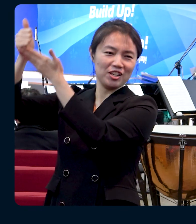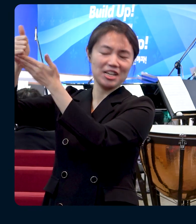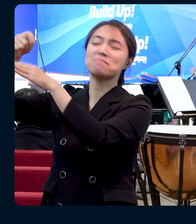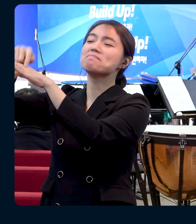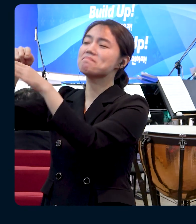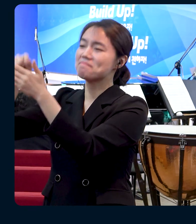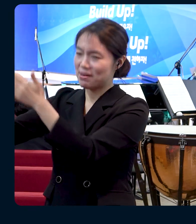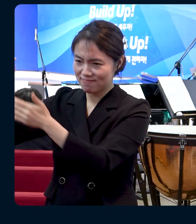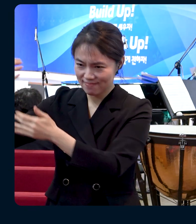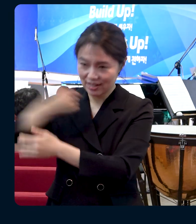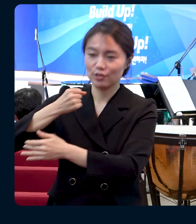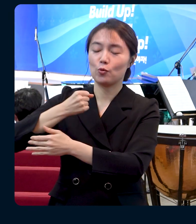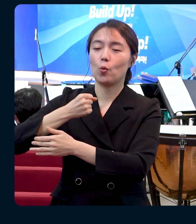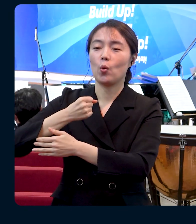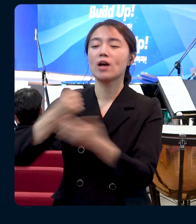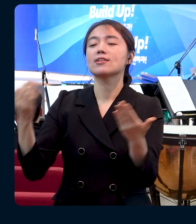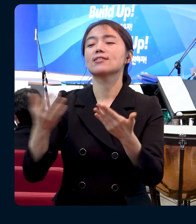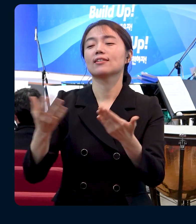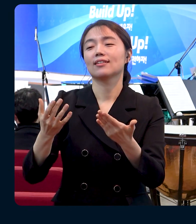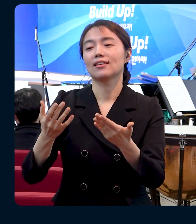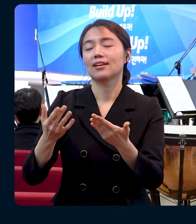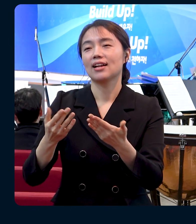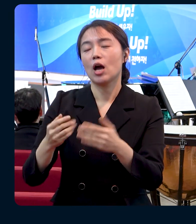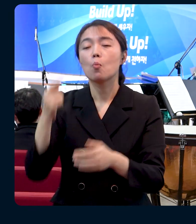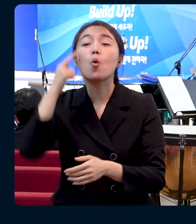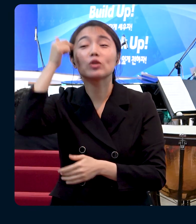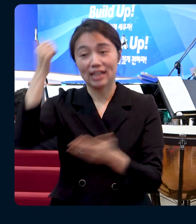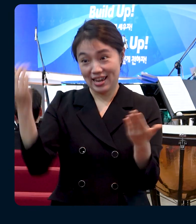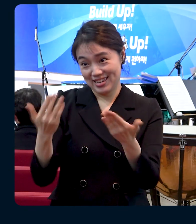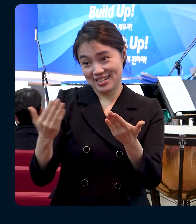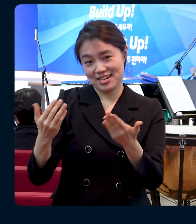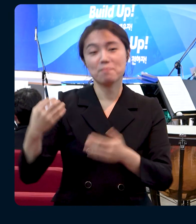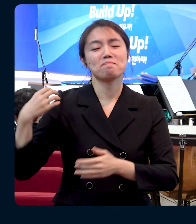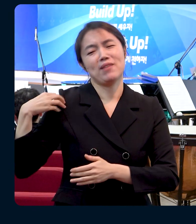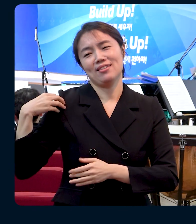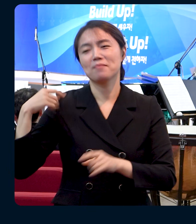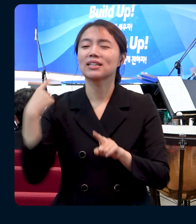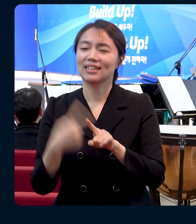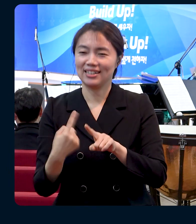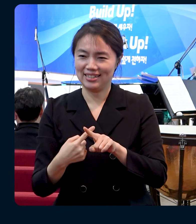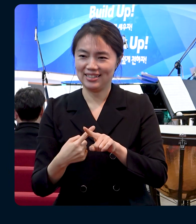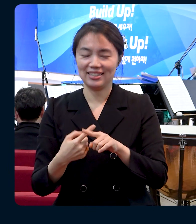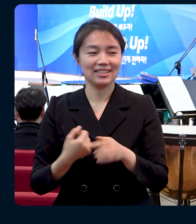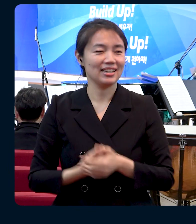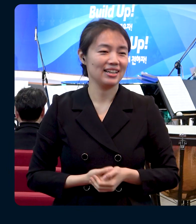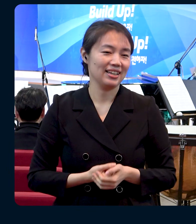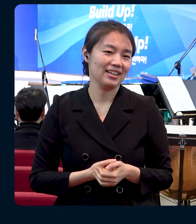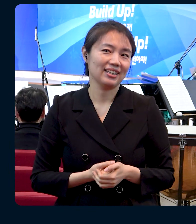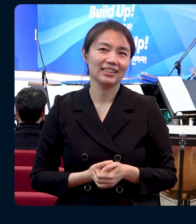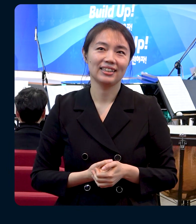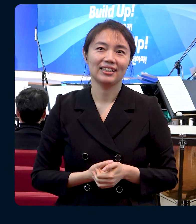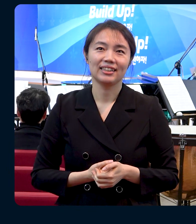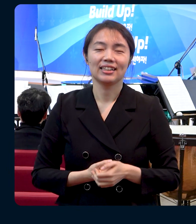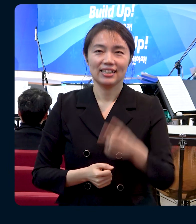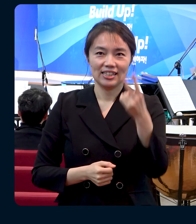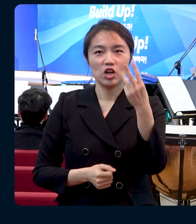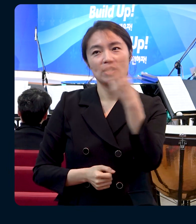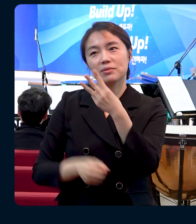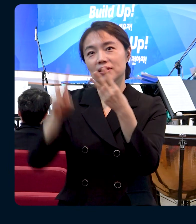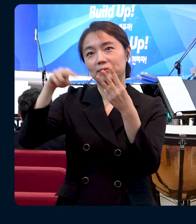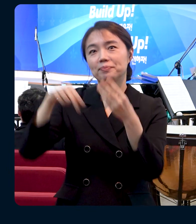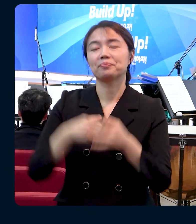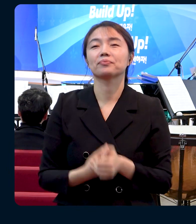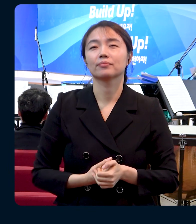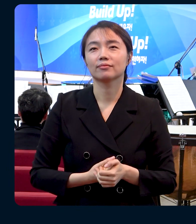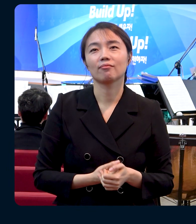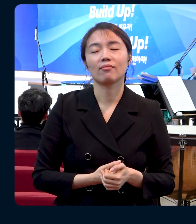하나님을 섬기는 그 마음으로 사역을 했던 거예요. 이게 바로 비밀이에요. 우리 2절 3절 말씀을 함께